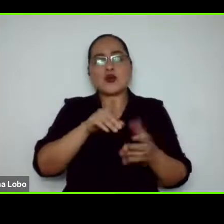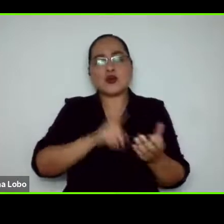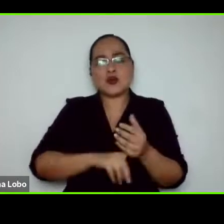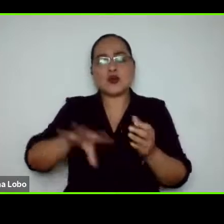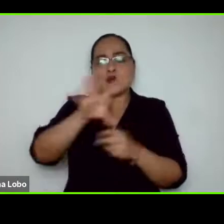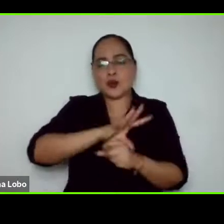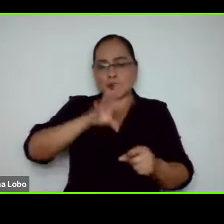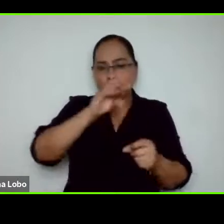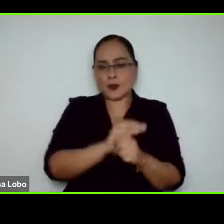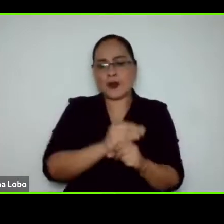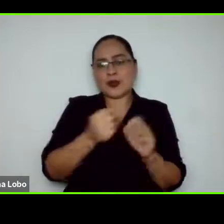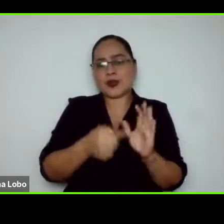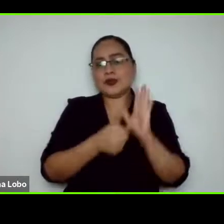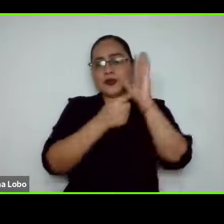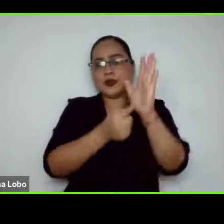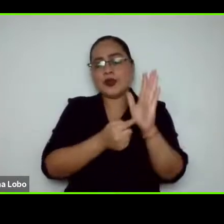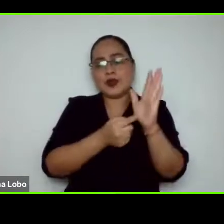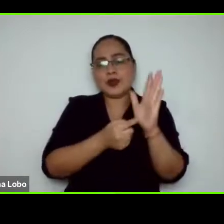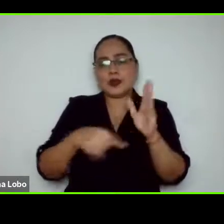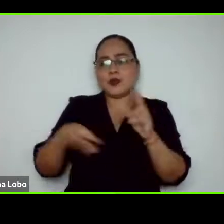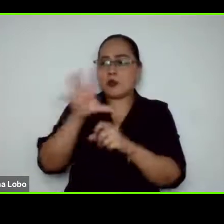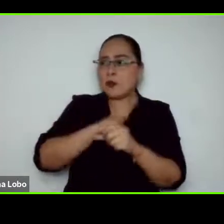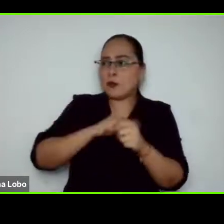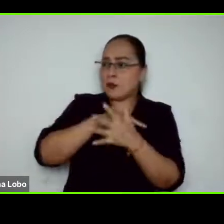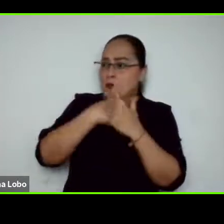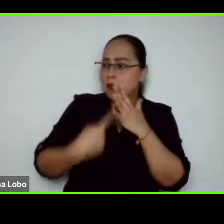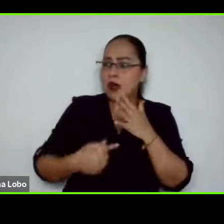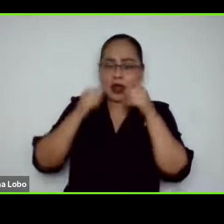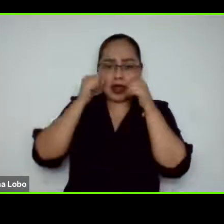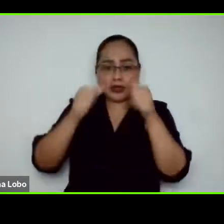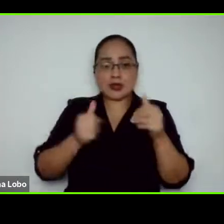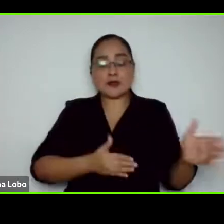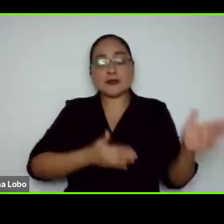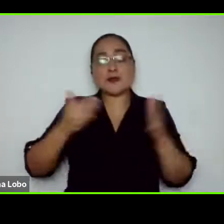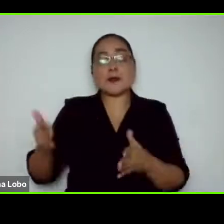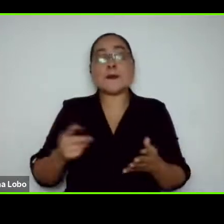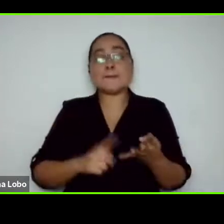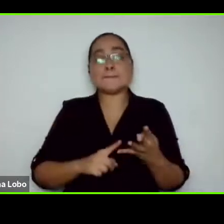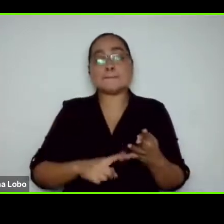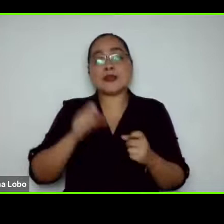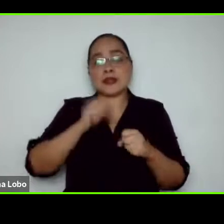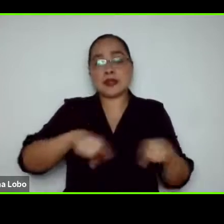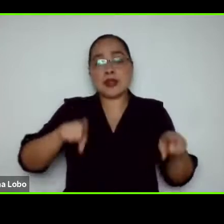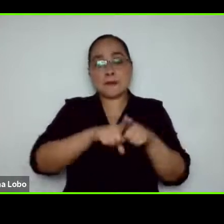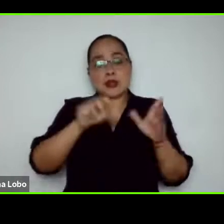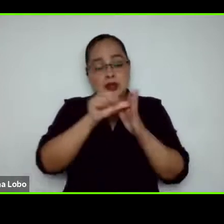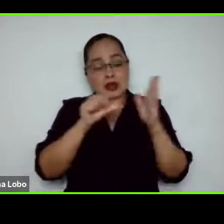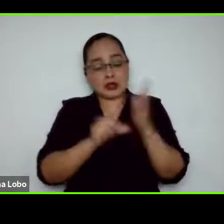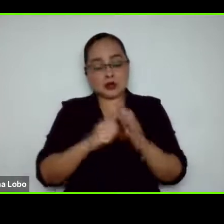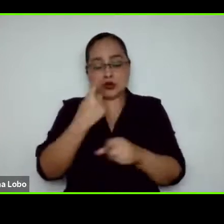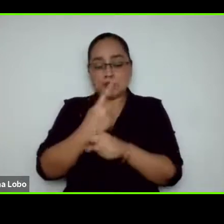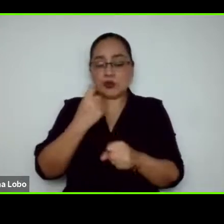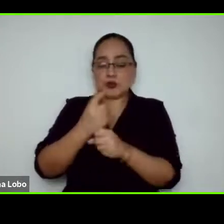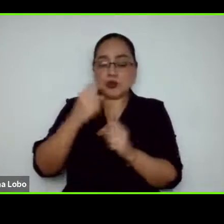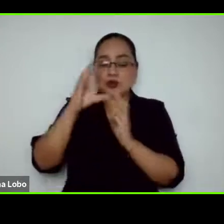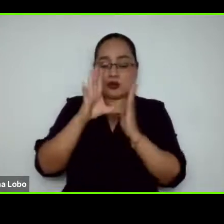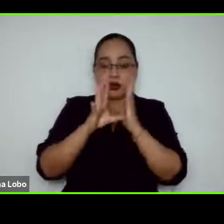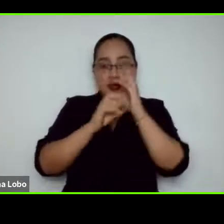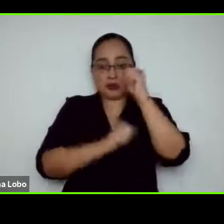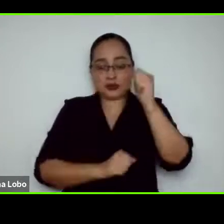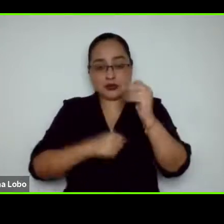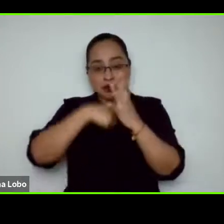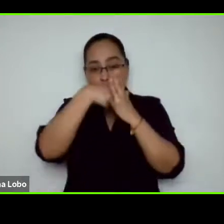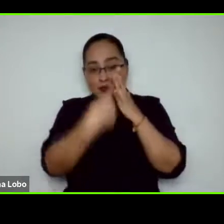conjunta, ¿no? De manera sistemática, holística. Y también nos prevé el artículo primero constitucional, entre otras cosas,